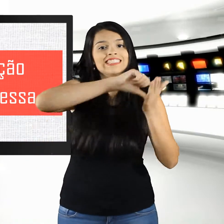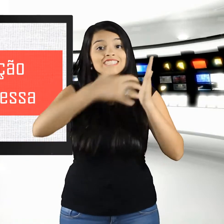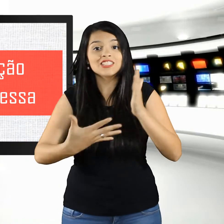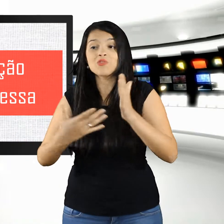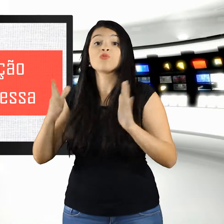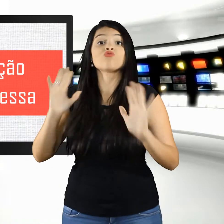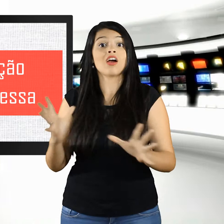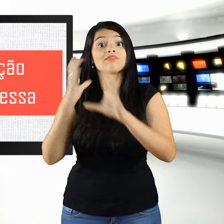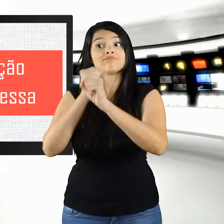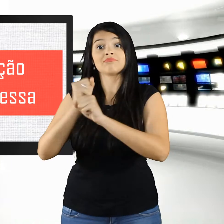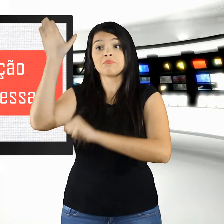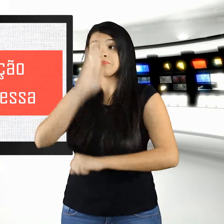país.